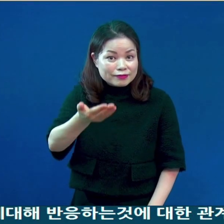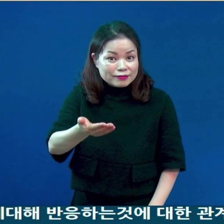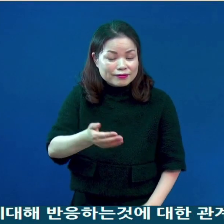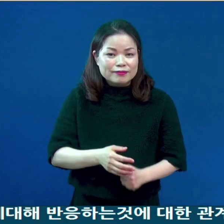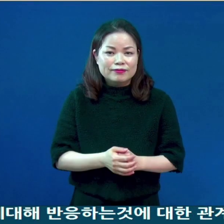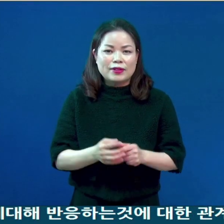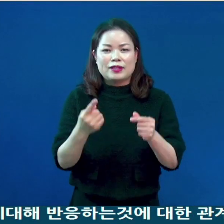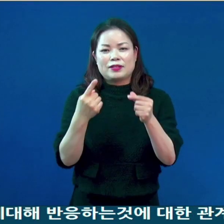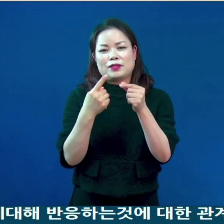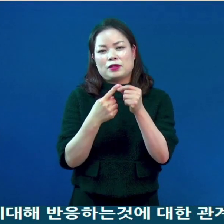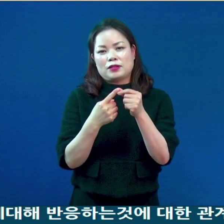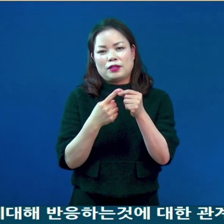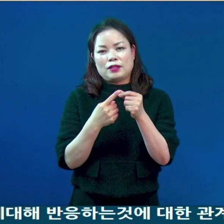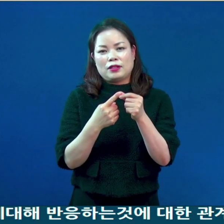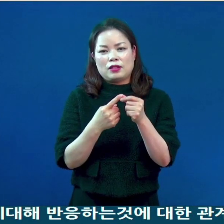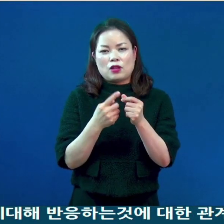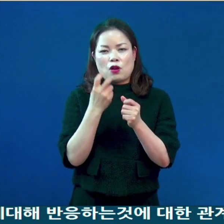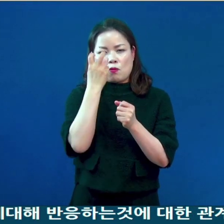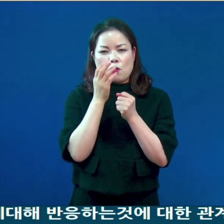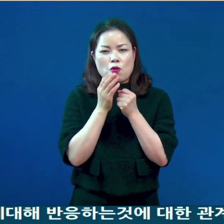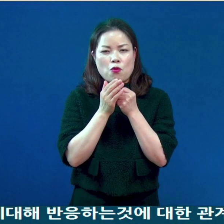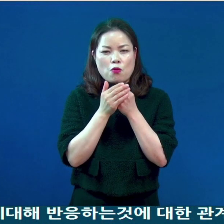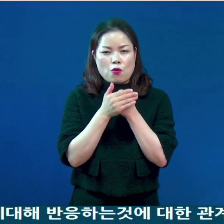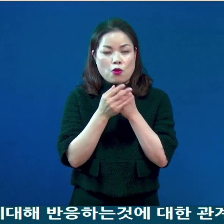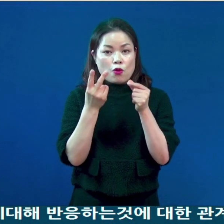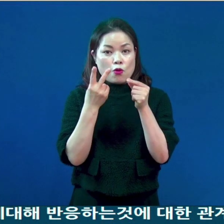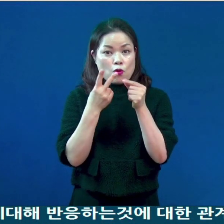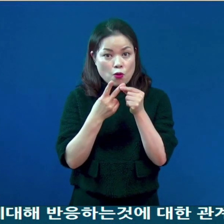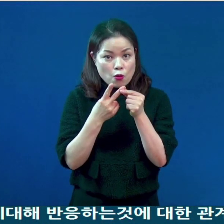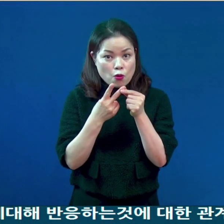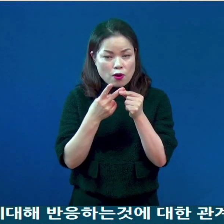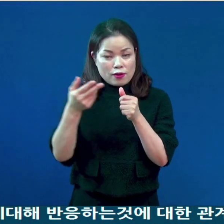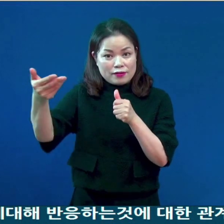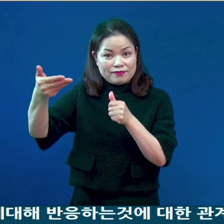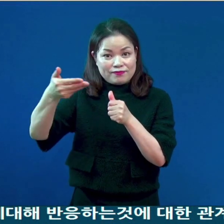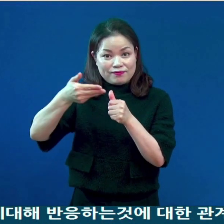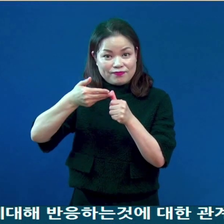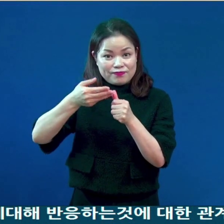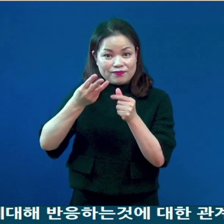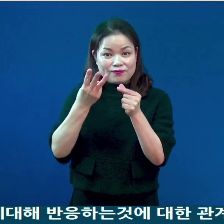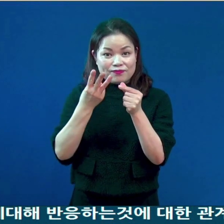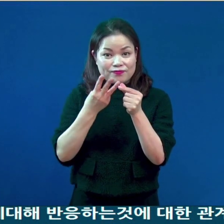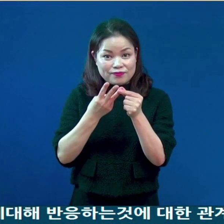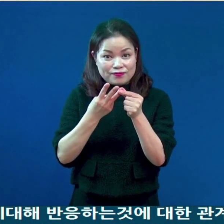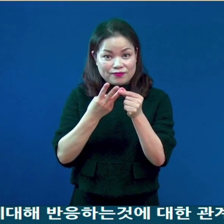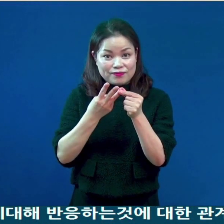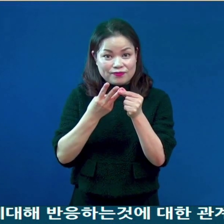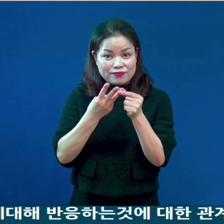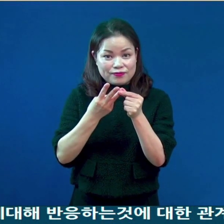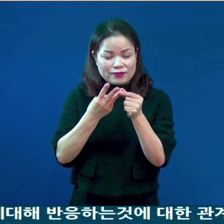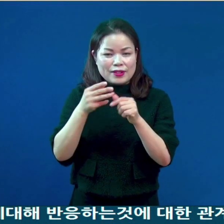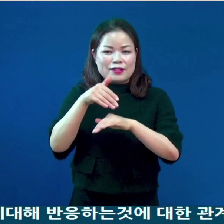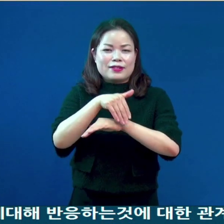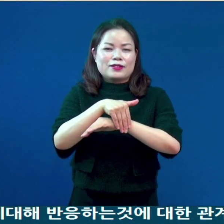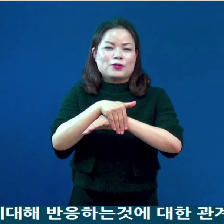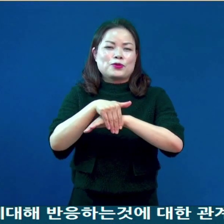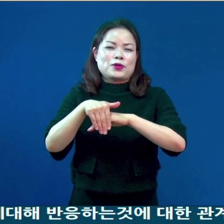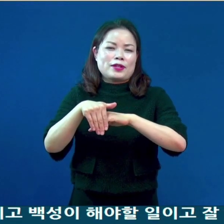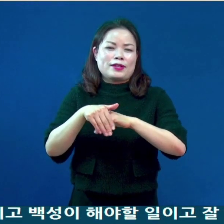있겠습니까? 첫째, 보호. 둘째, 공급. 셋째, 계획.